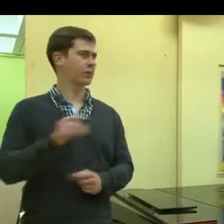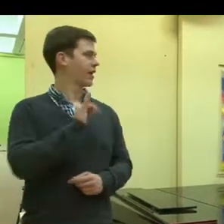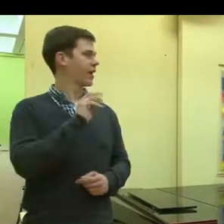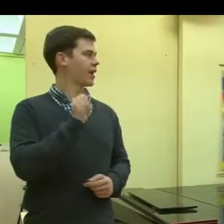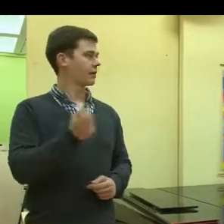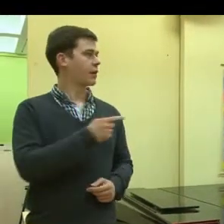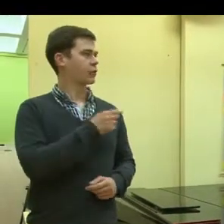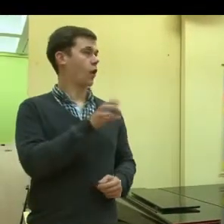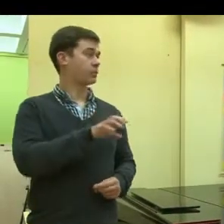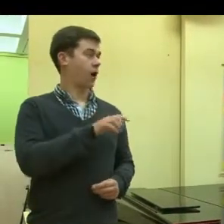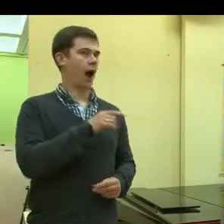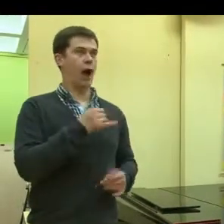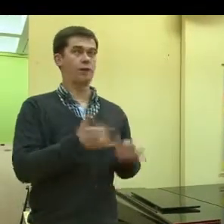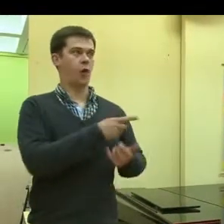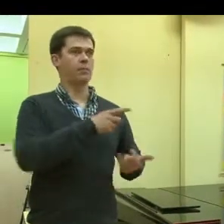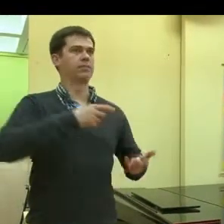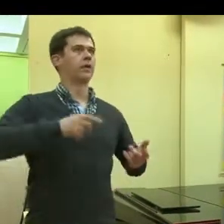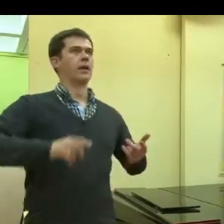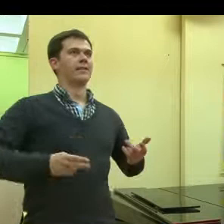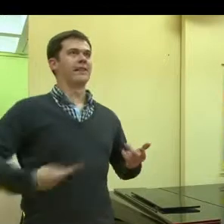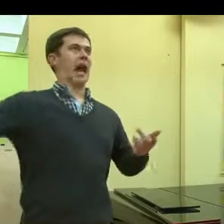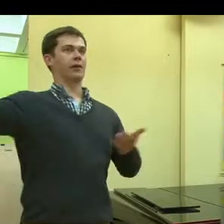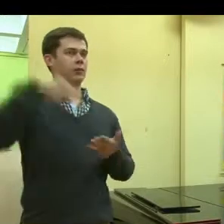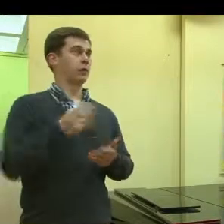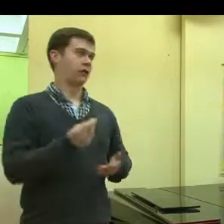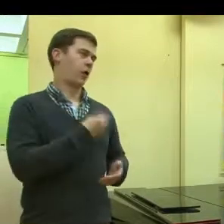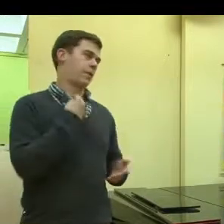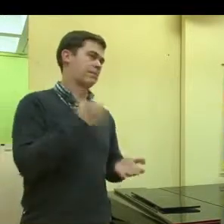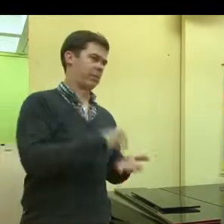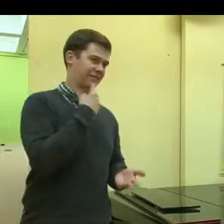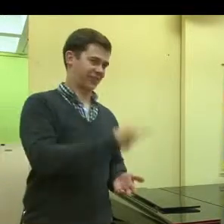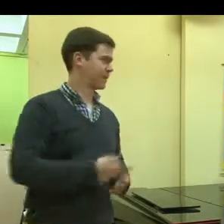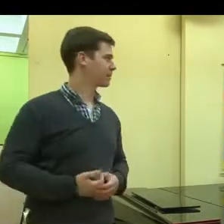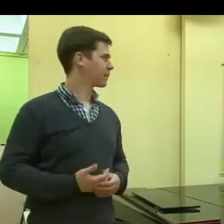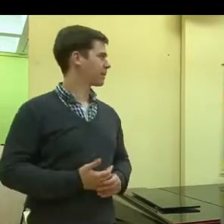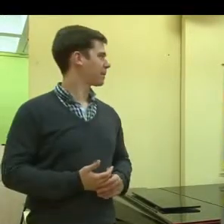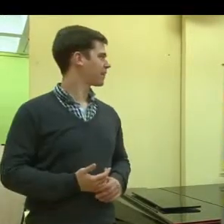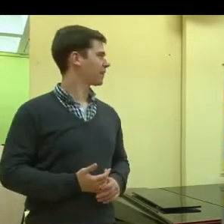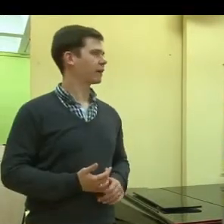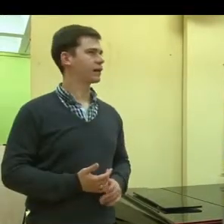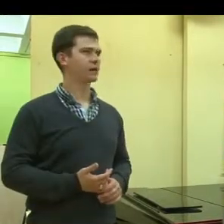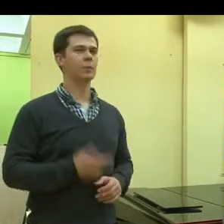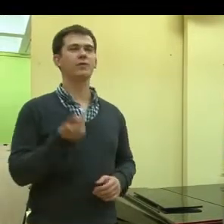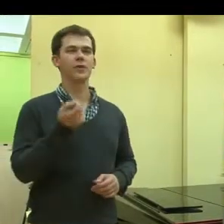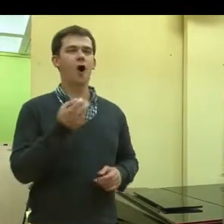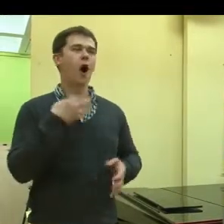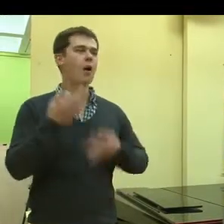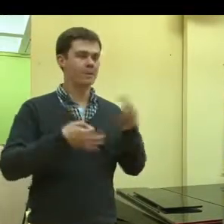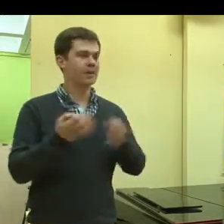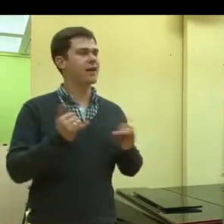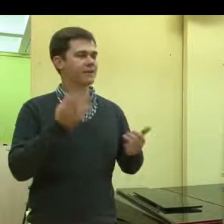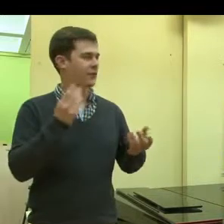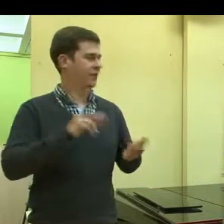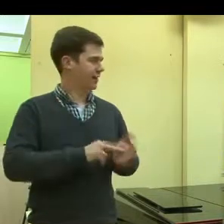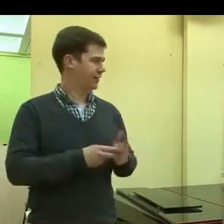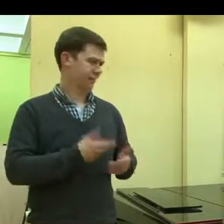obserwowała w razie czego, jak zrobicie coś spektakularnego, to jeszcze powiem. Staram się po prostu trochę opisać na tańcu, nie musi być bardzo